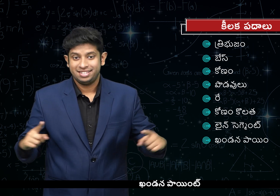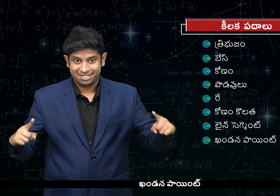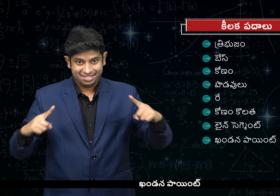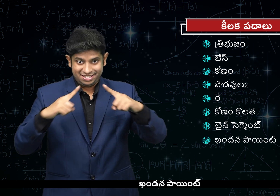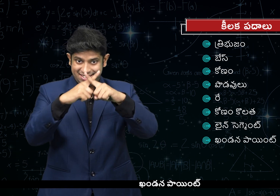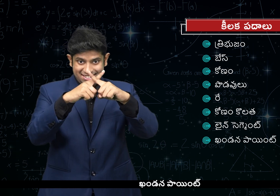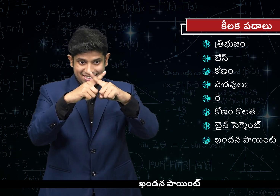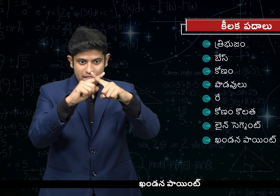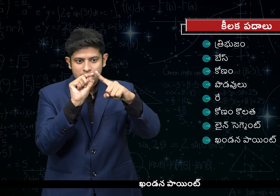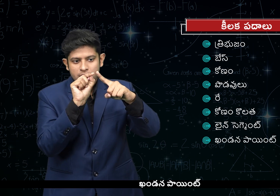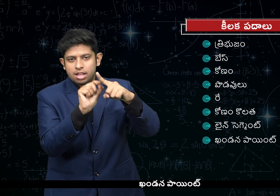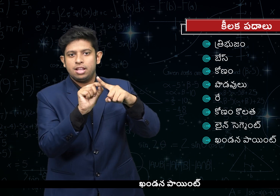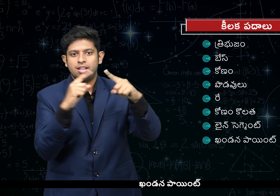ఖండన పాయింట్,